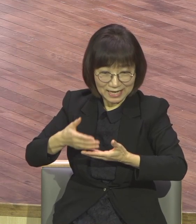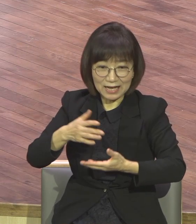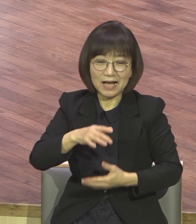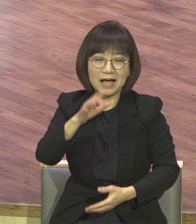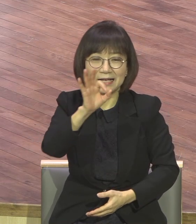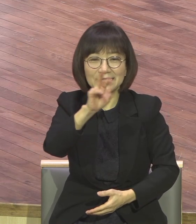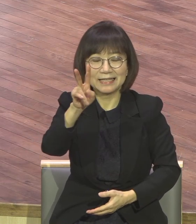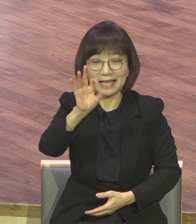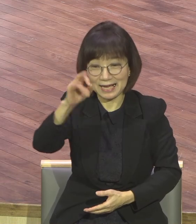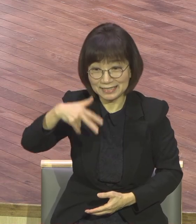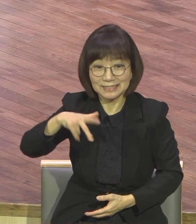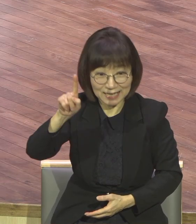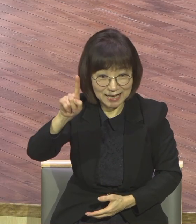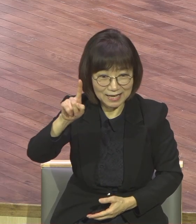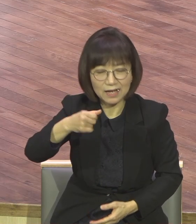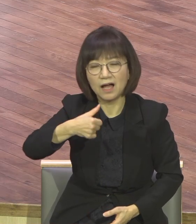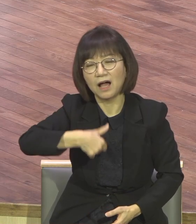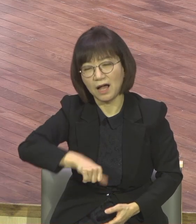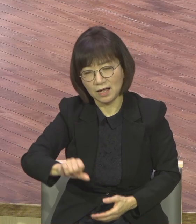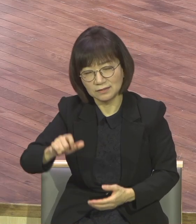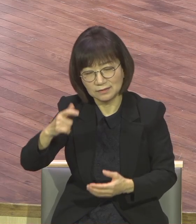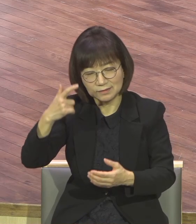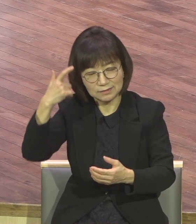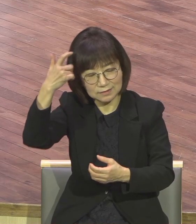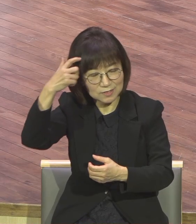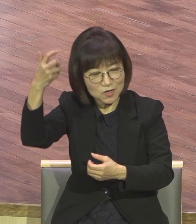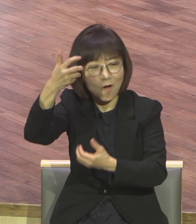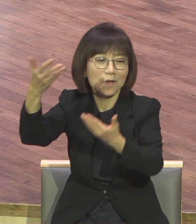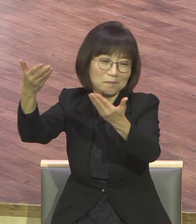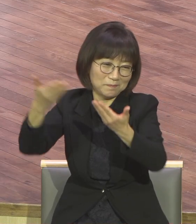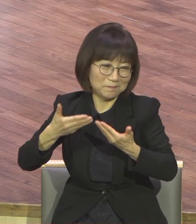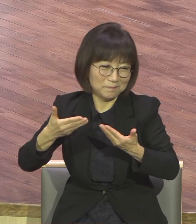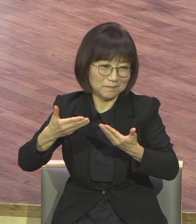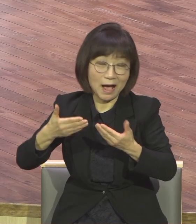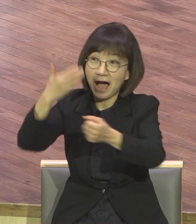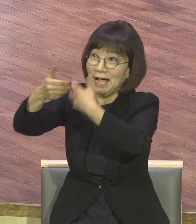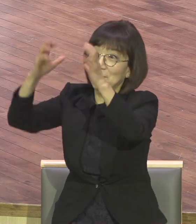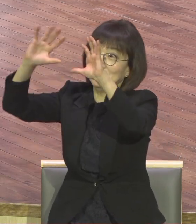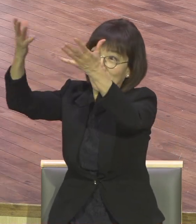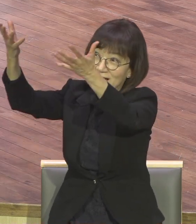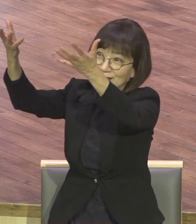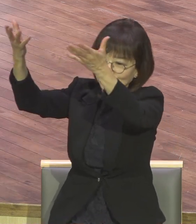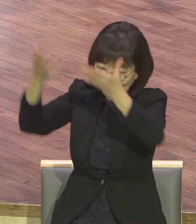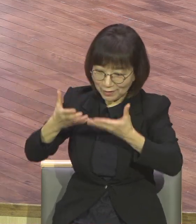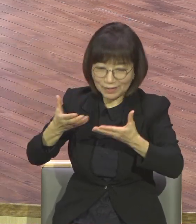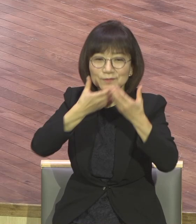받았느니라. 양자의 영. 그래서 이제 하나님 나라를 받게 되는